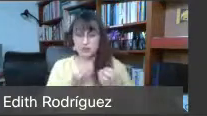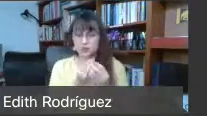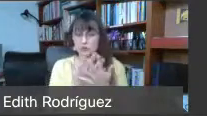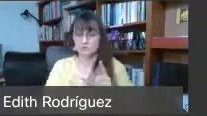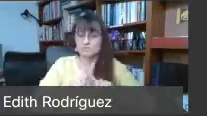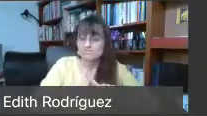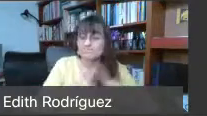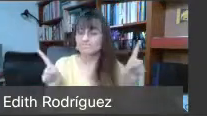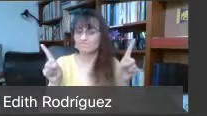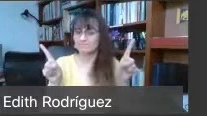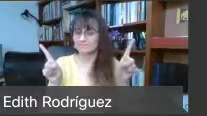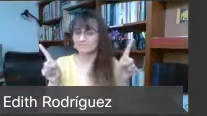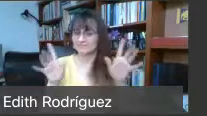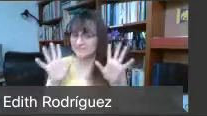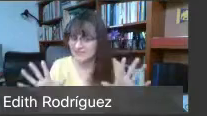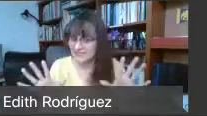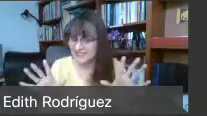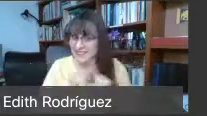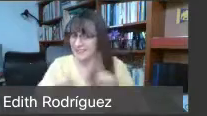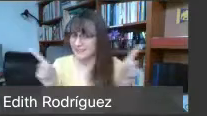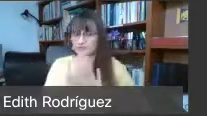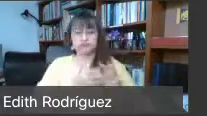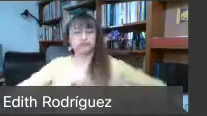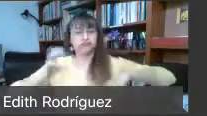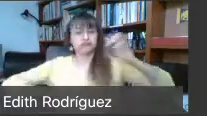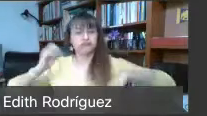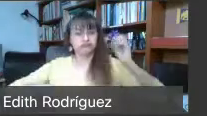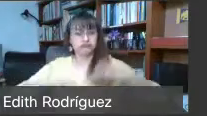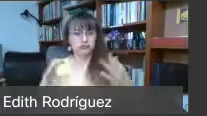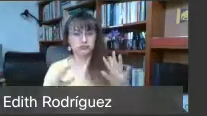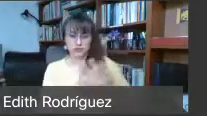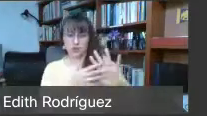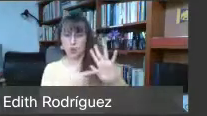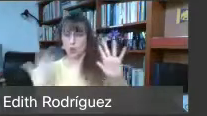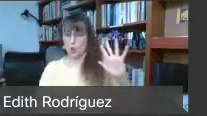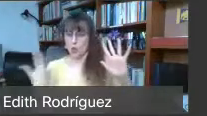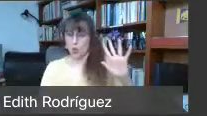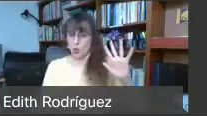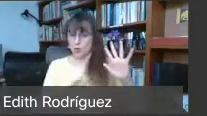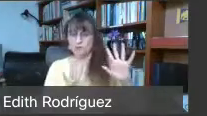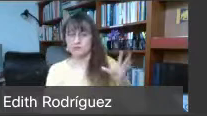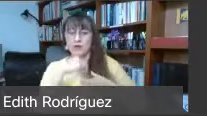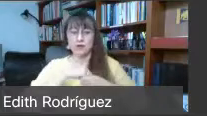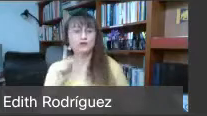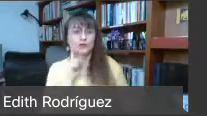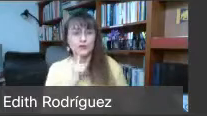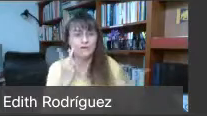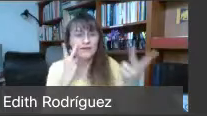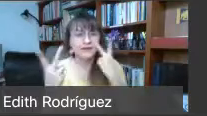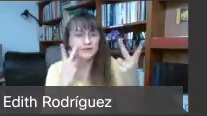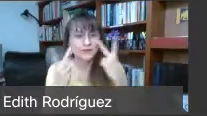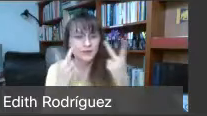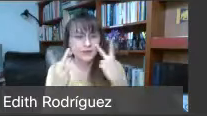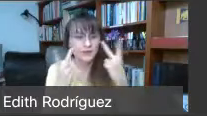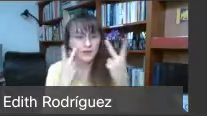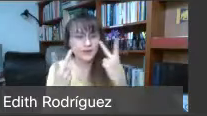visual, movimientos. Por tanto, esto hace que se considere una gramática diferente a la del español.